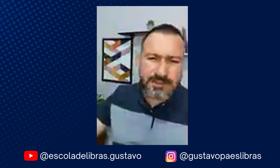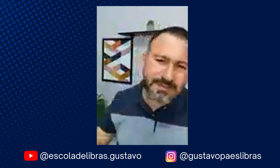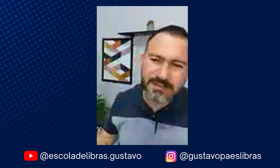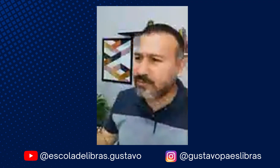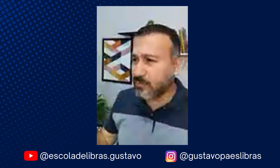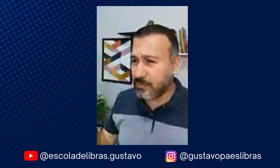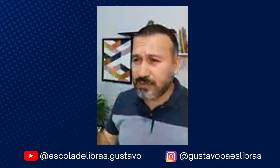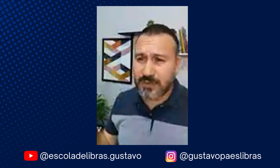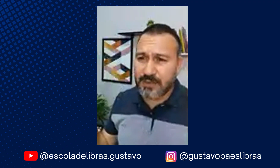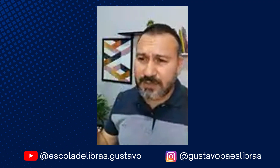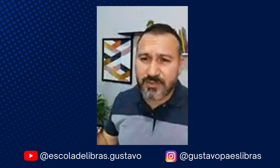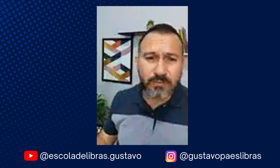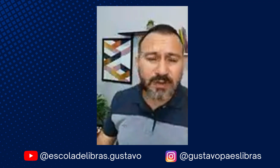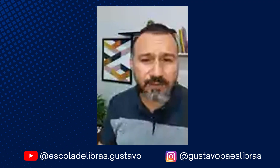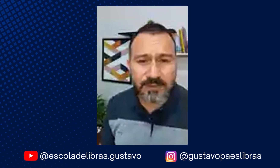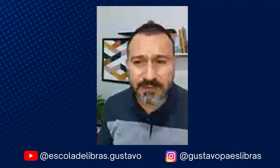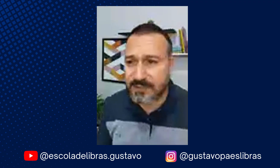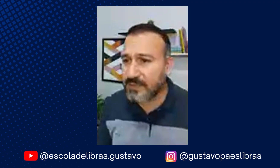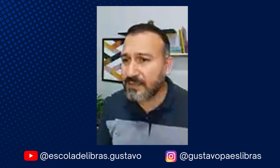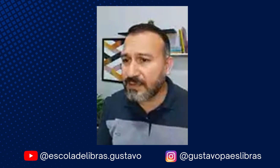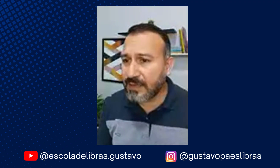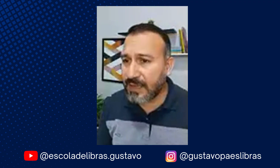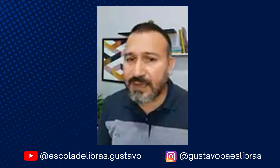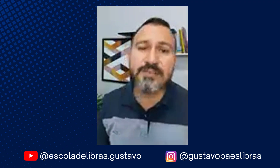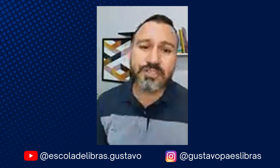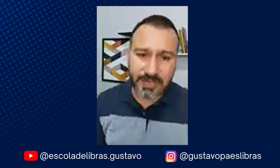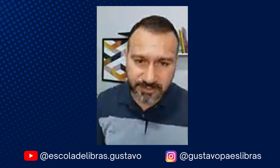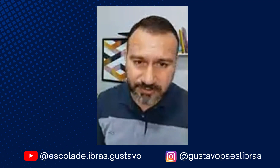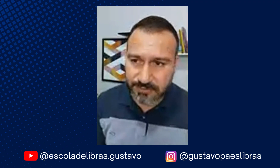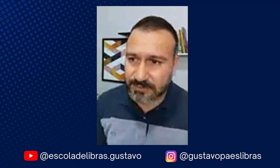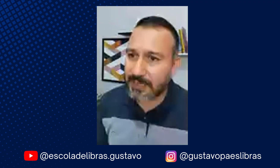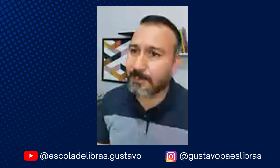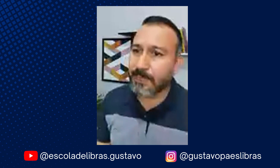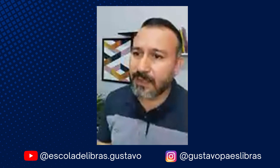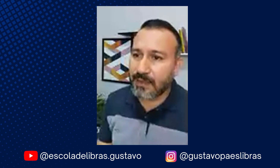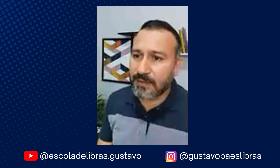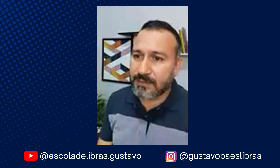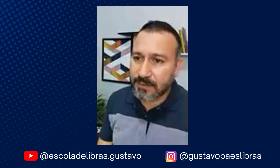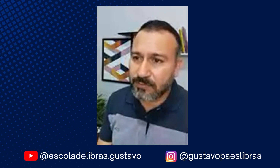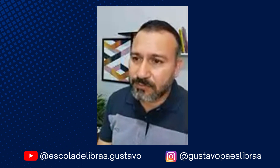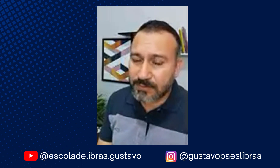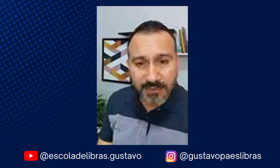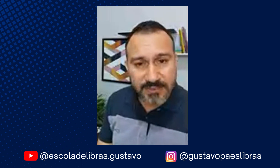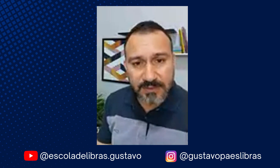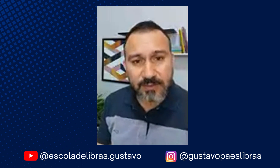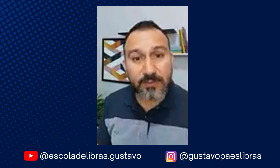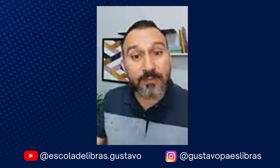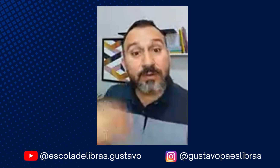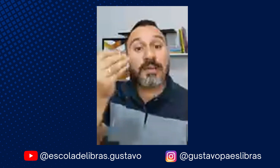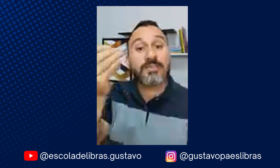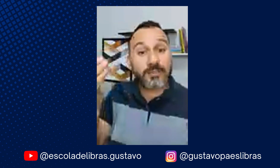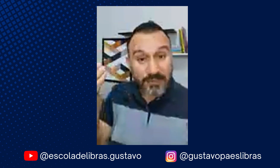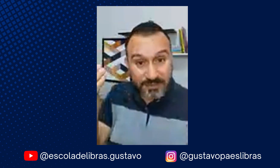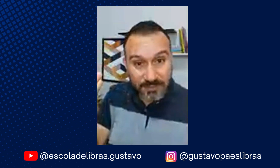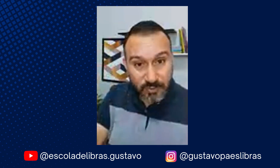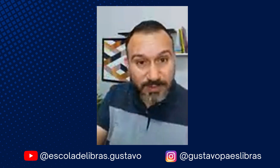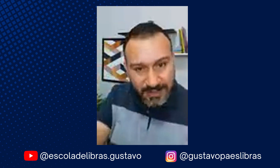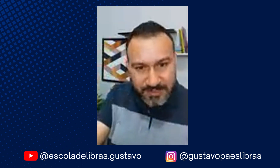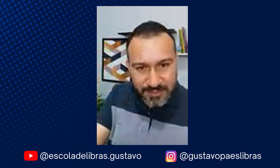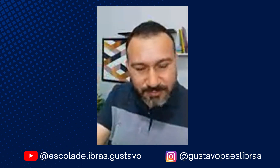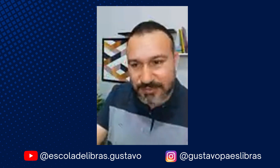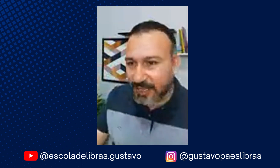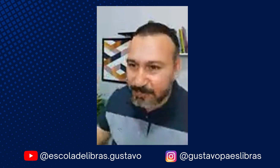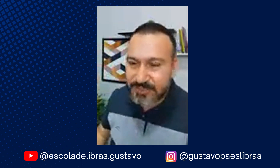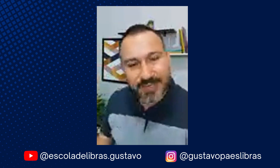que aconteceu. Isso é uma coisa que é antiético, tá? Então, uma das questões